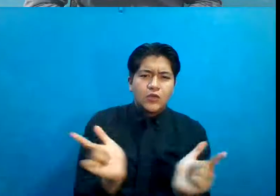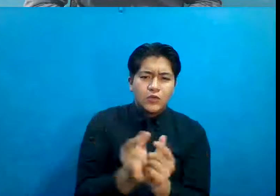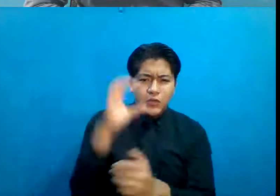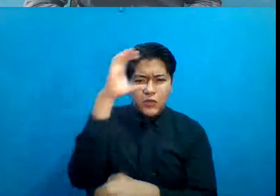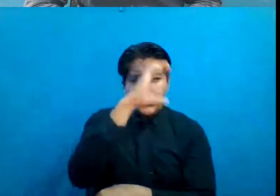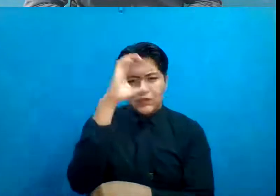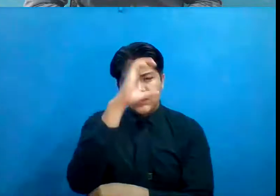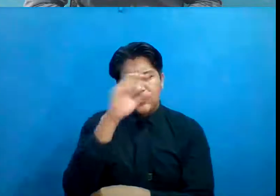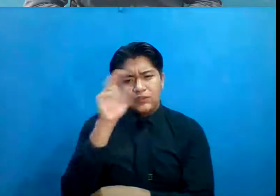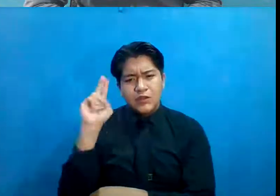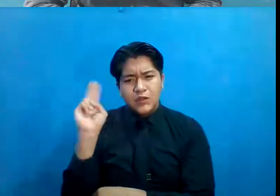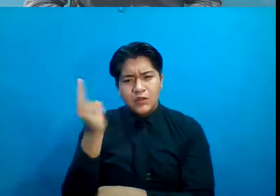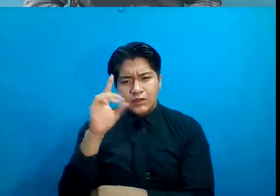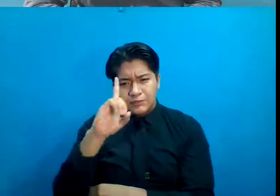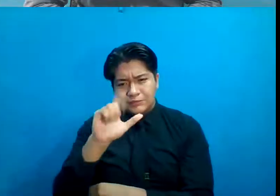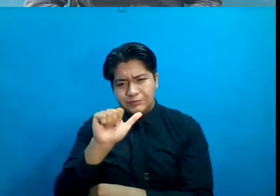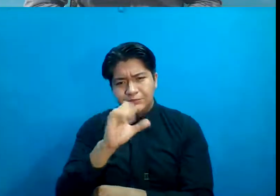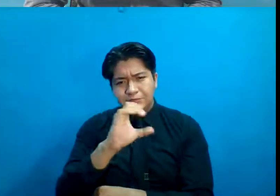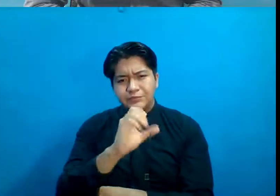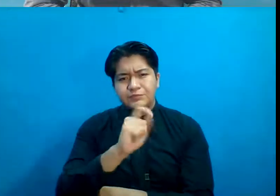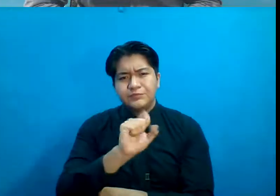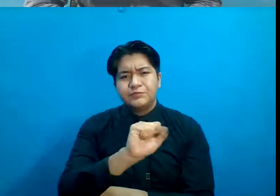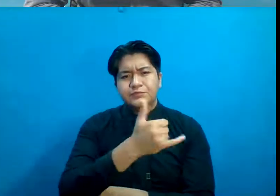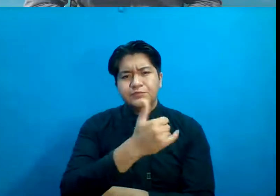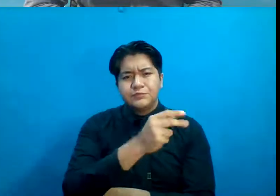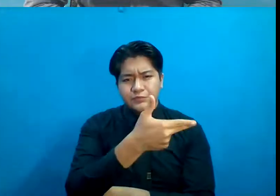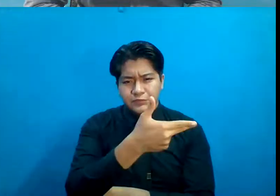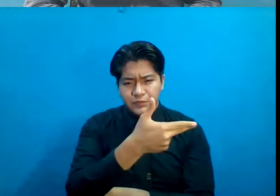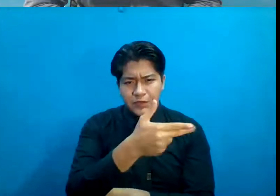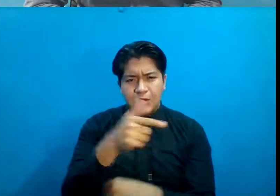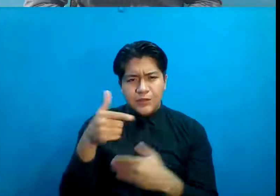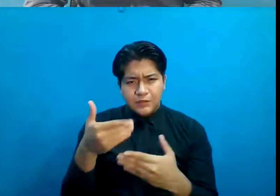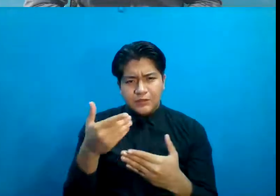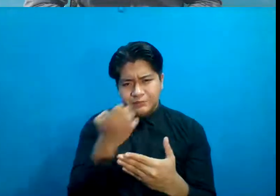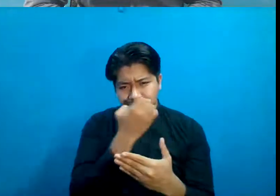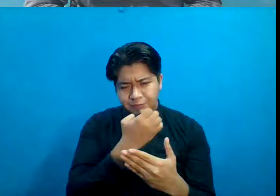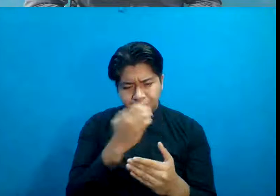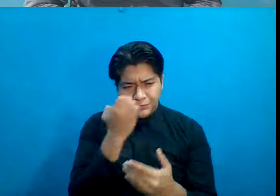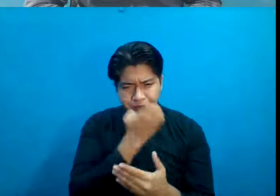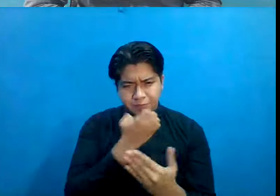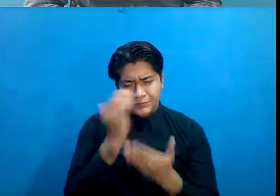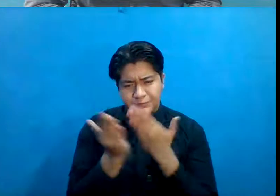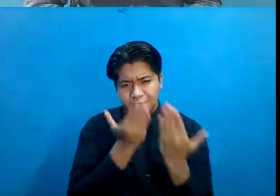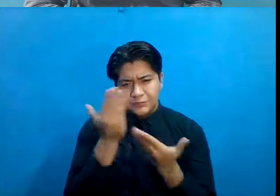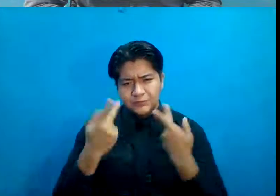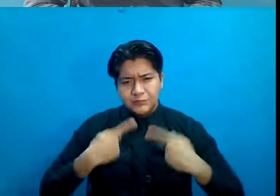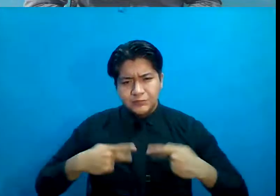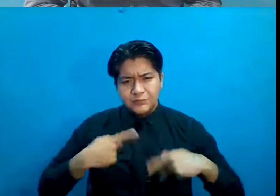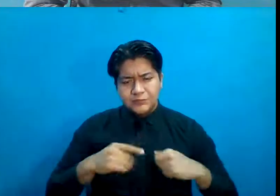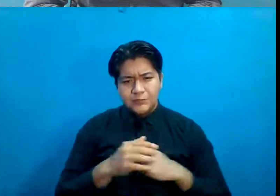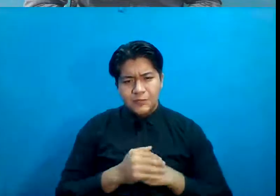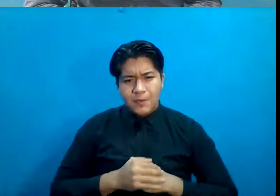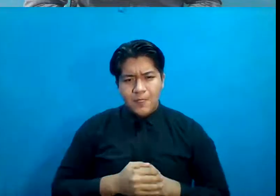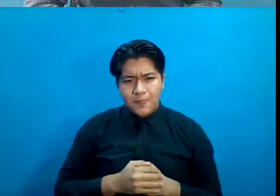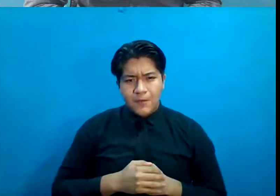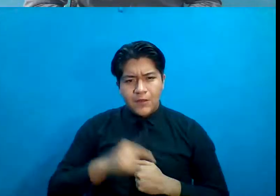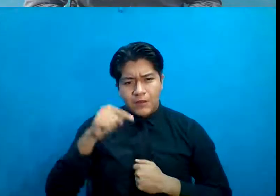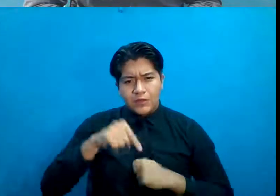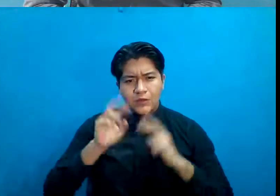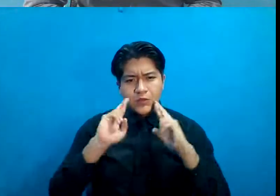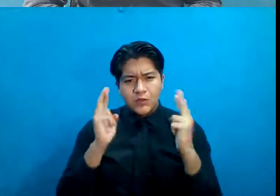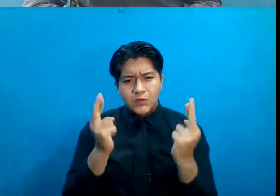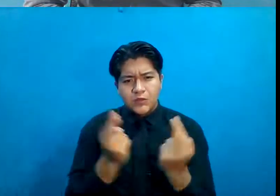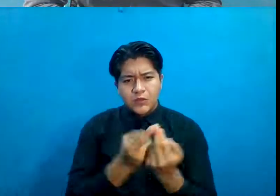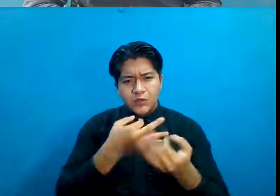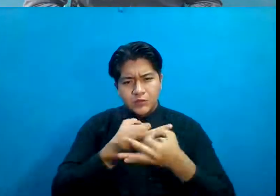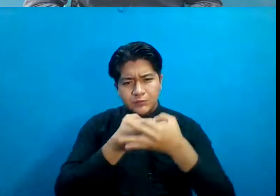por estudiantes y para estudiantes. Esta ponencia va a estar a cargo de nuestros